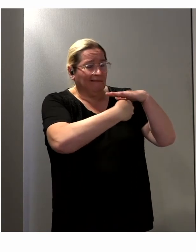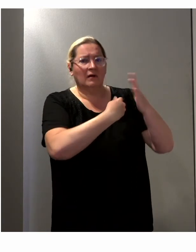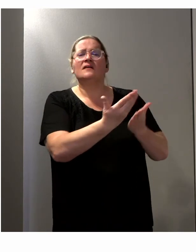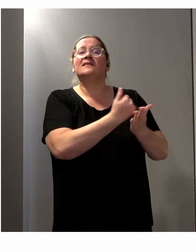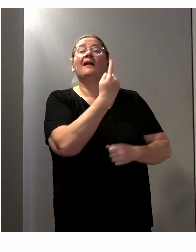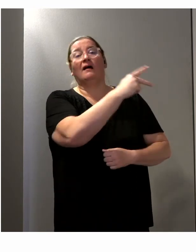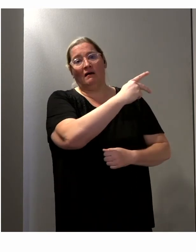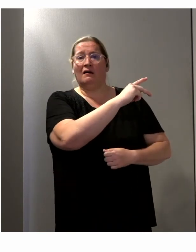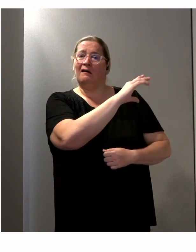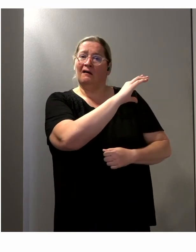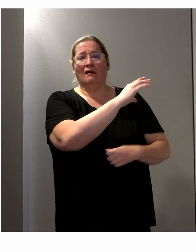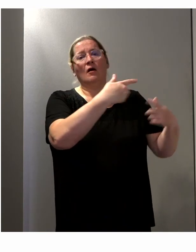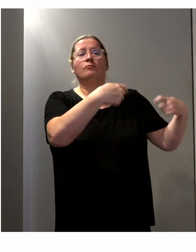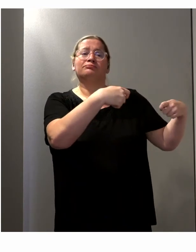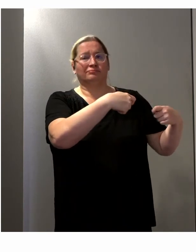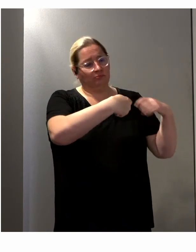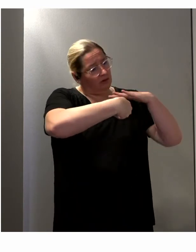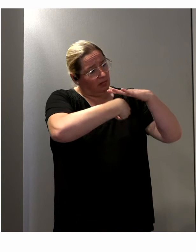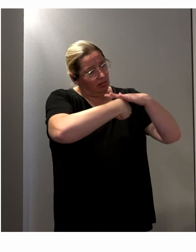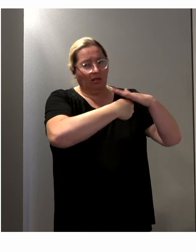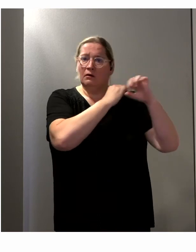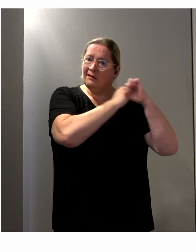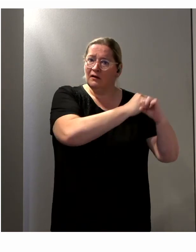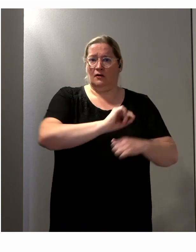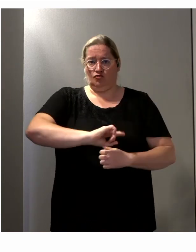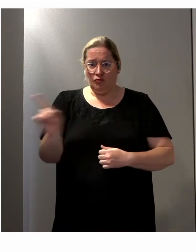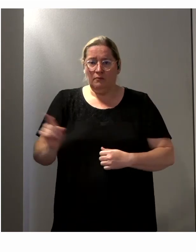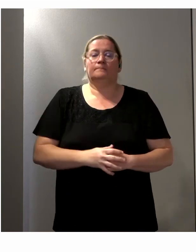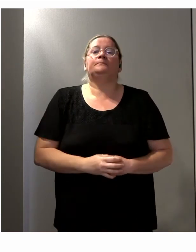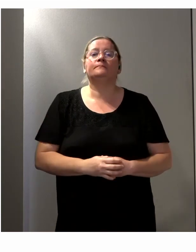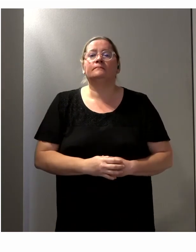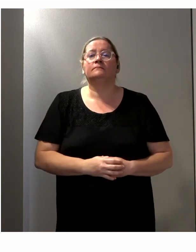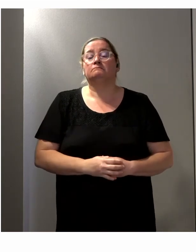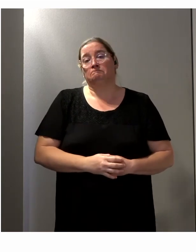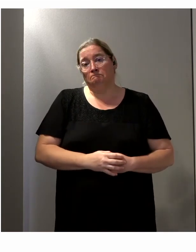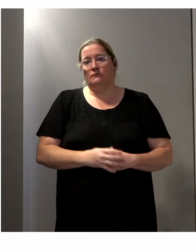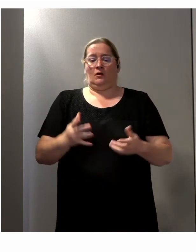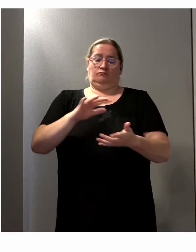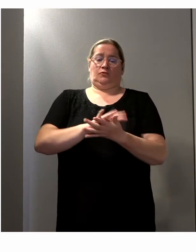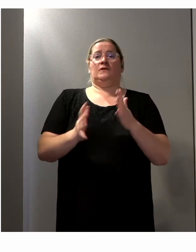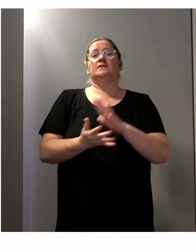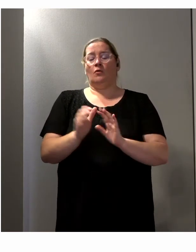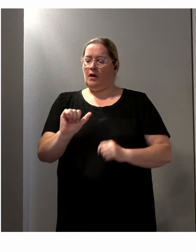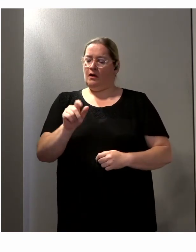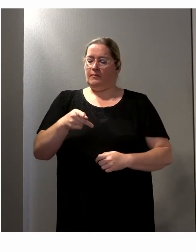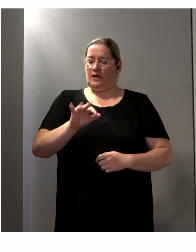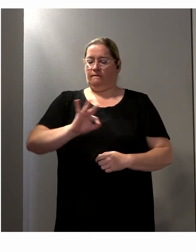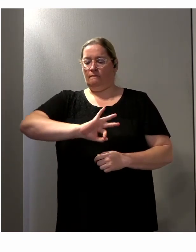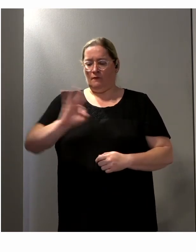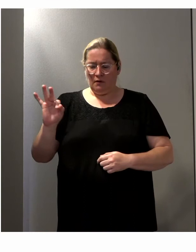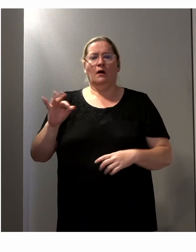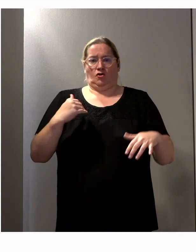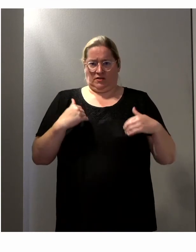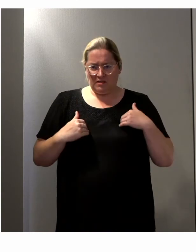conjoint. En 2007, le mouvement associatif, APF France Handicap notamment, nous avons créé un